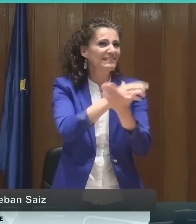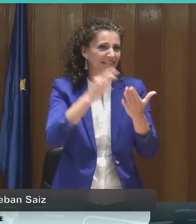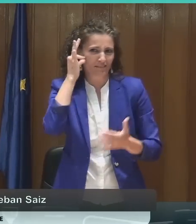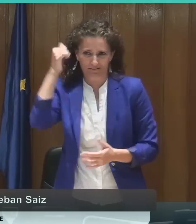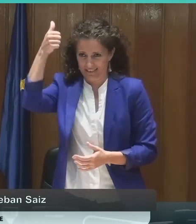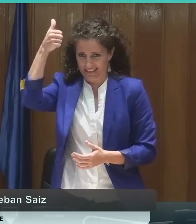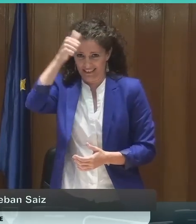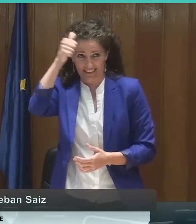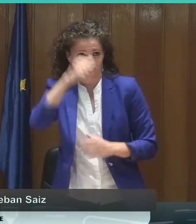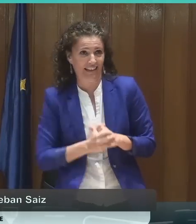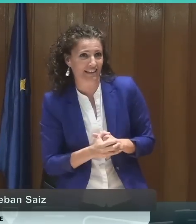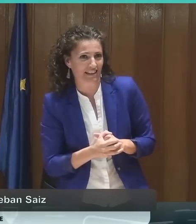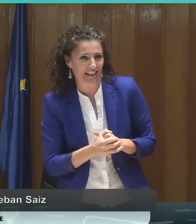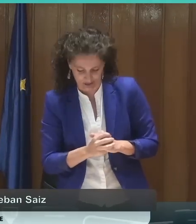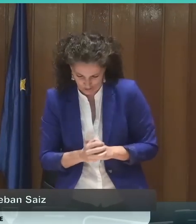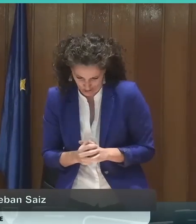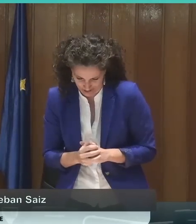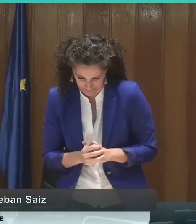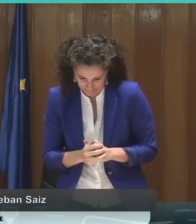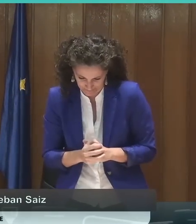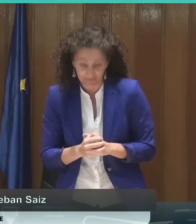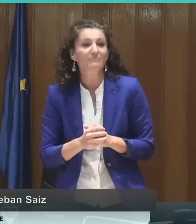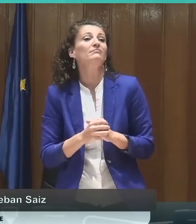Buenos días a todos y a todas.